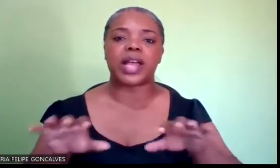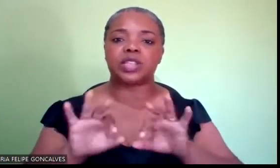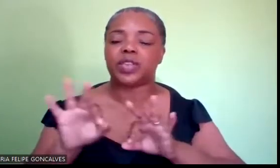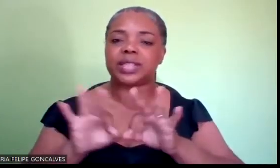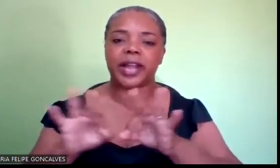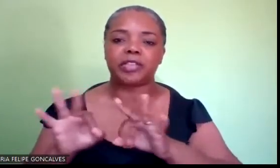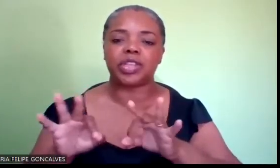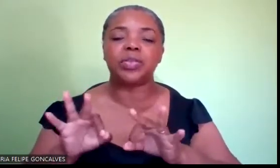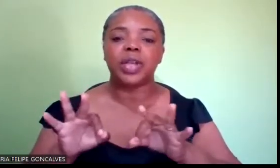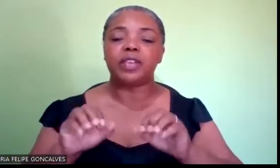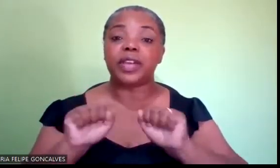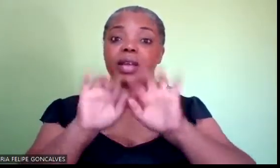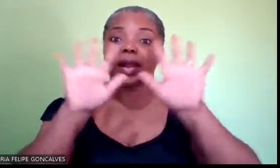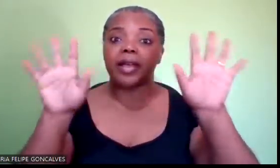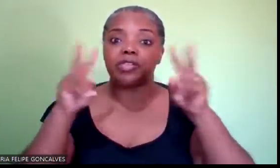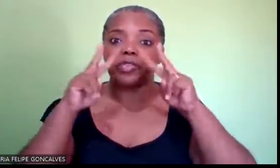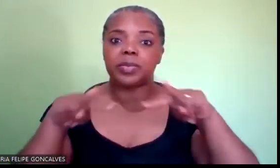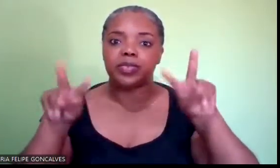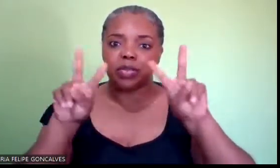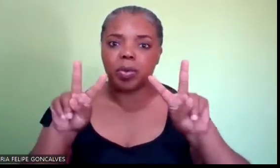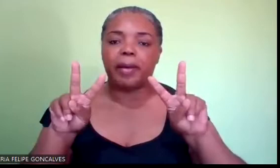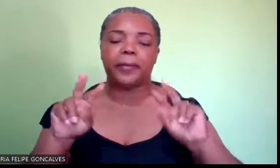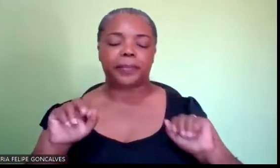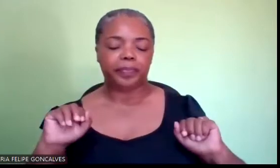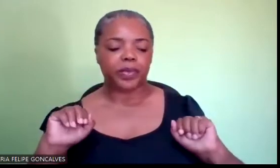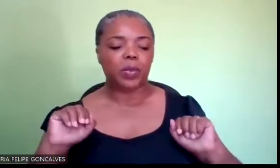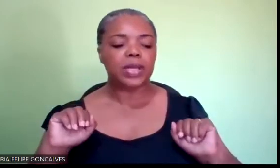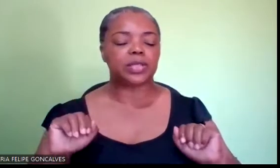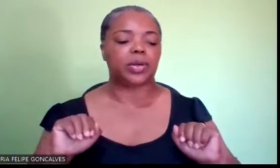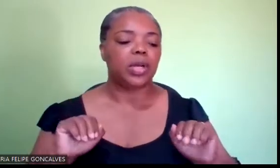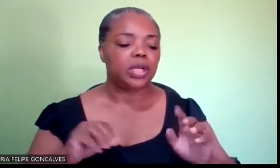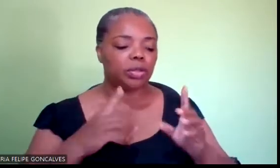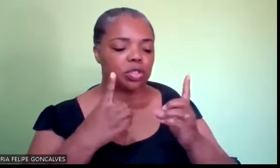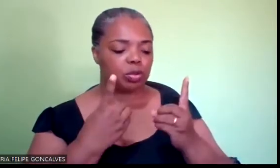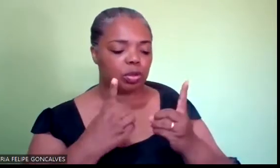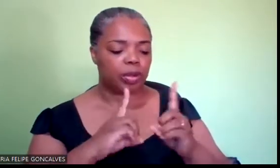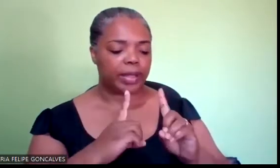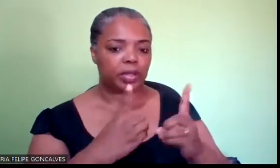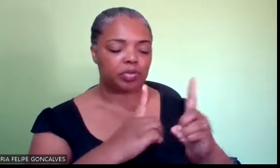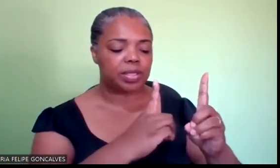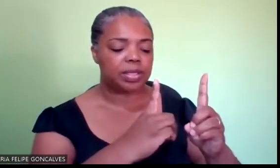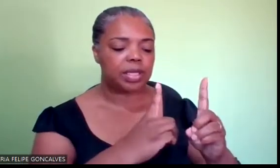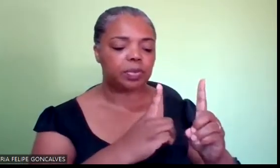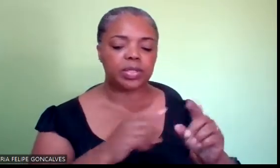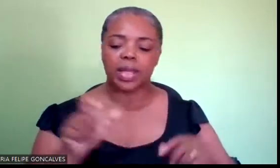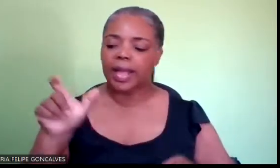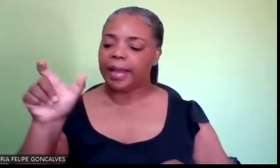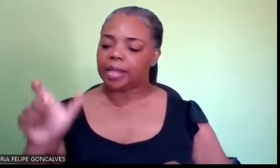personagens fiquem certinho e fica claro de forma visual. Então, olha só. Então, nós vamos colocar aqui os discípulos, aqui nós